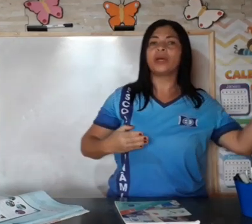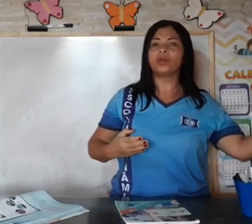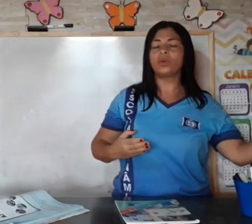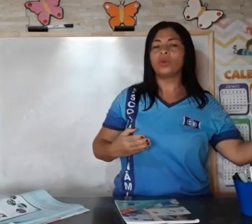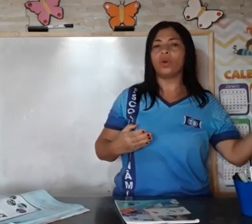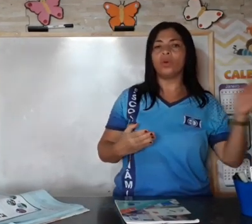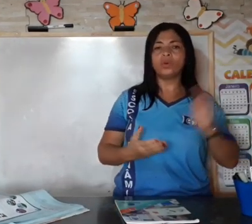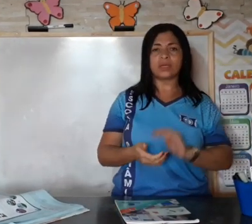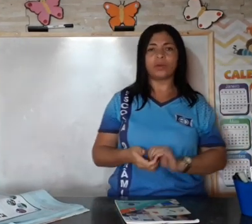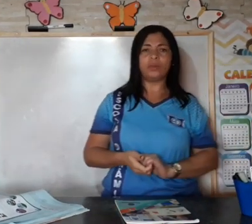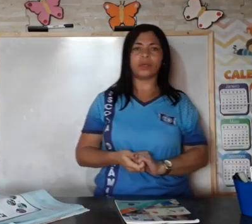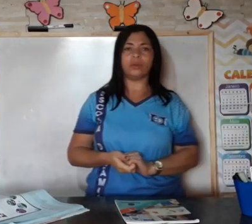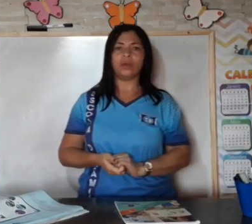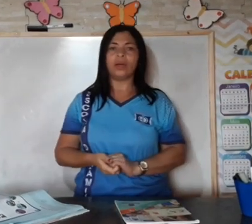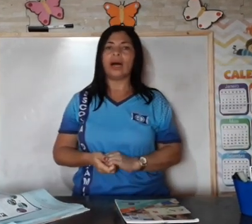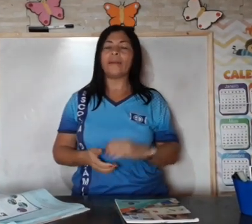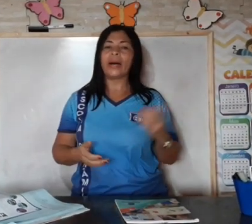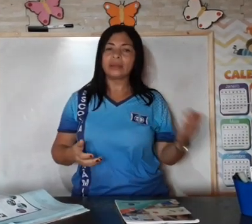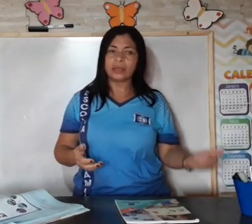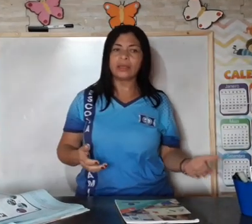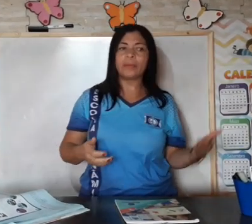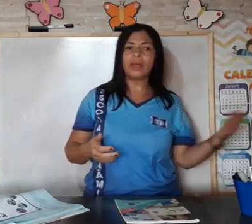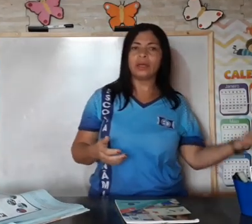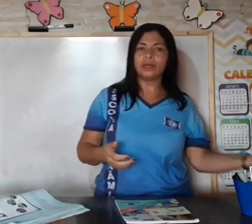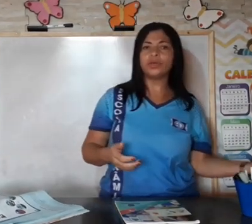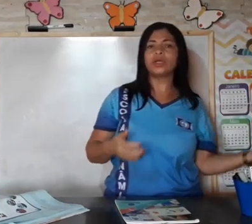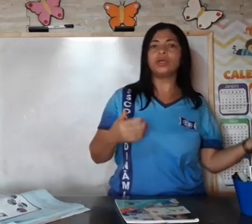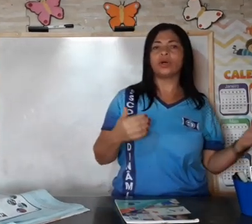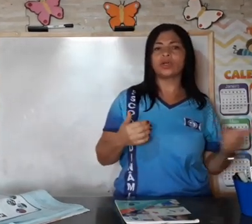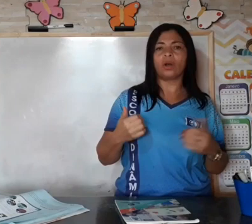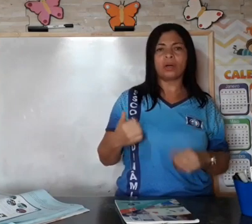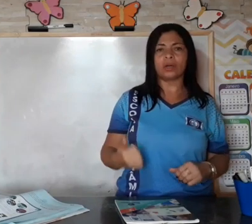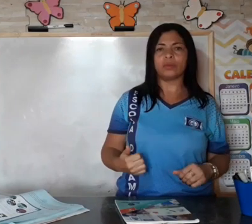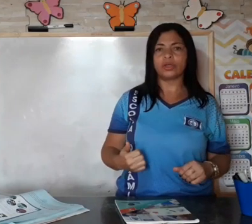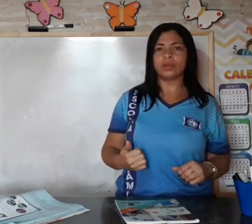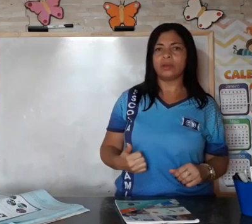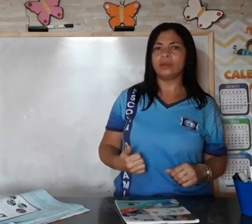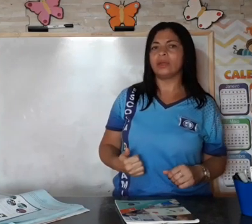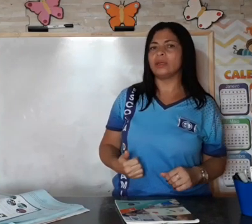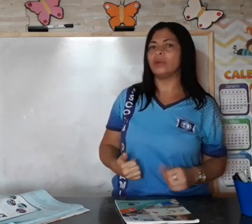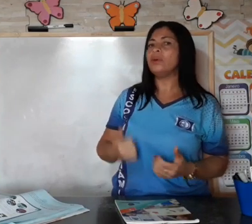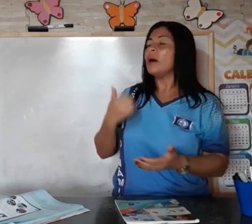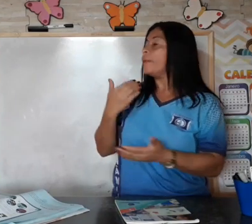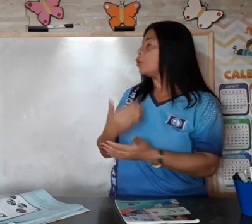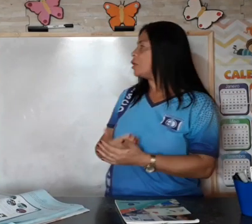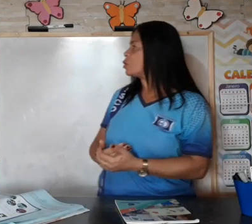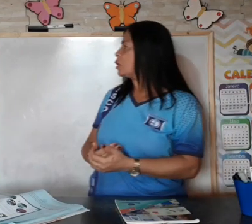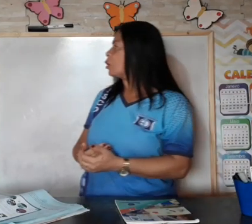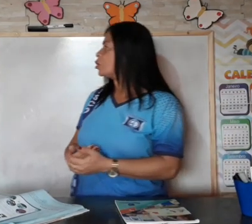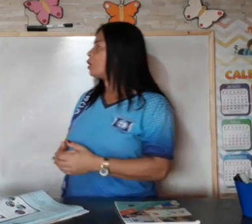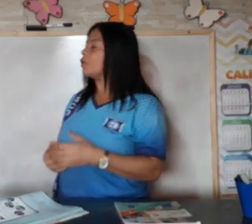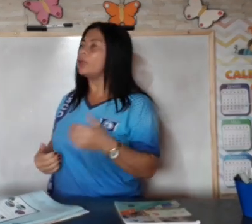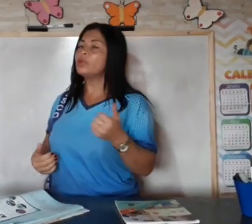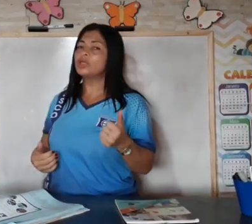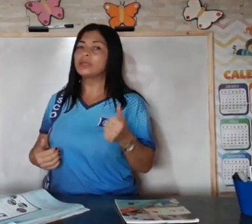desrespeito com o ser humano, a partir de apelidos que nós colocamos, entendeu? Por isso que nós devemos